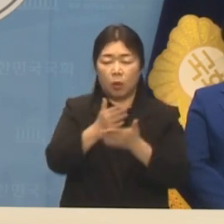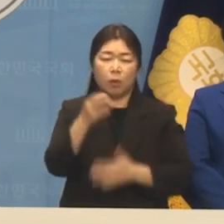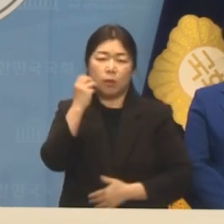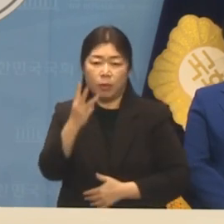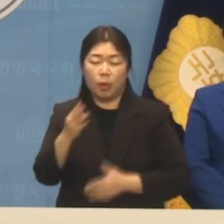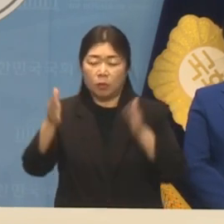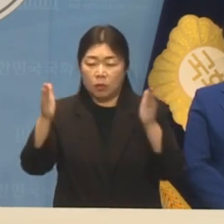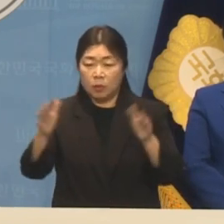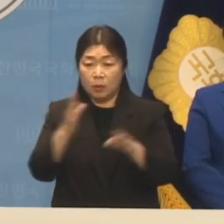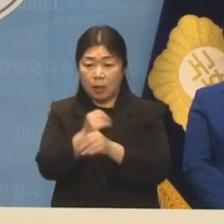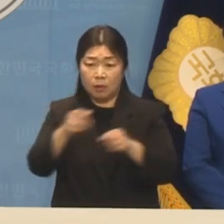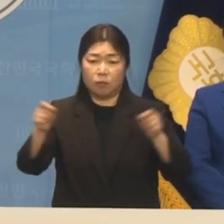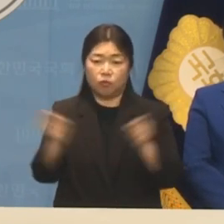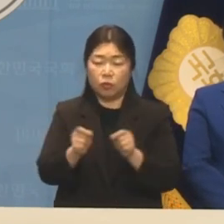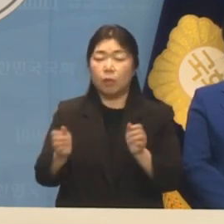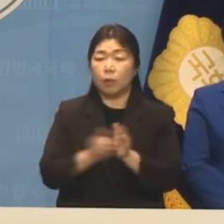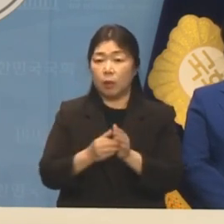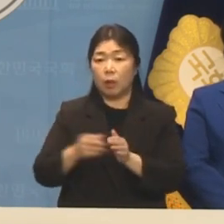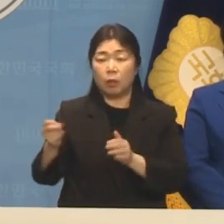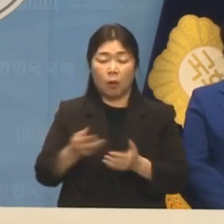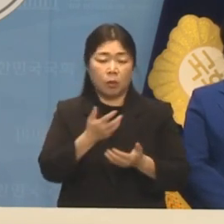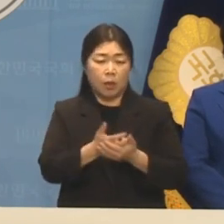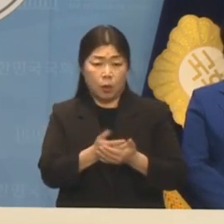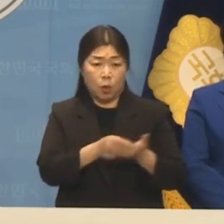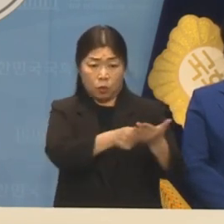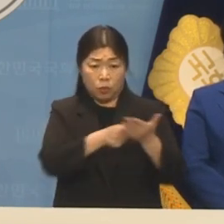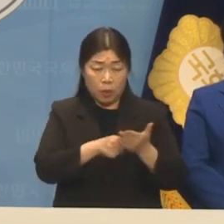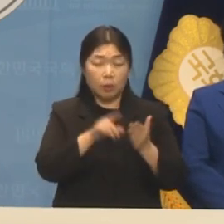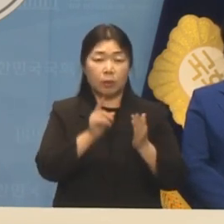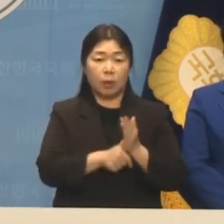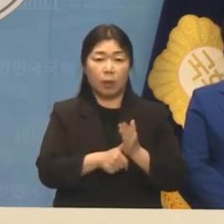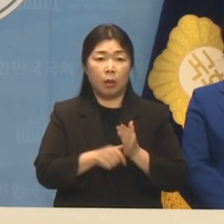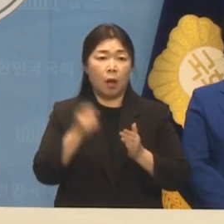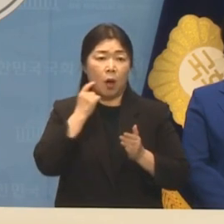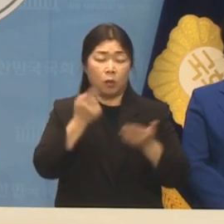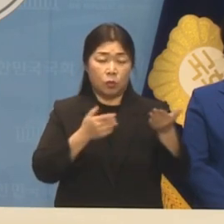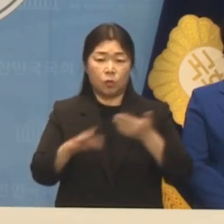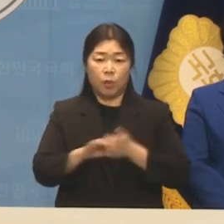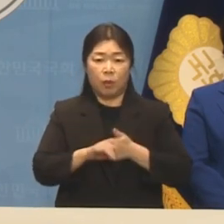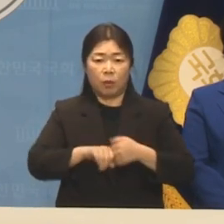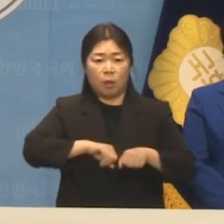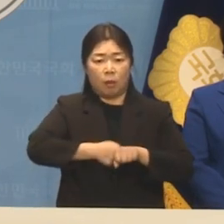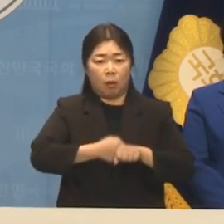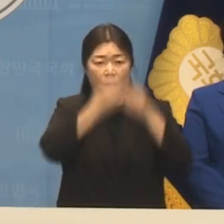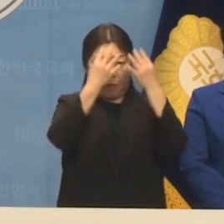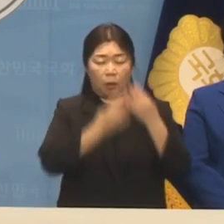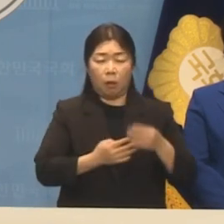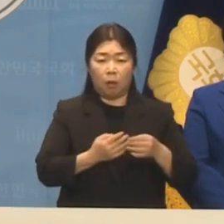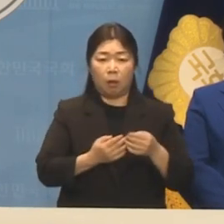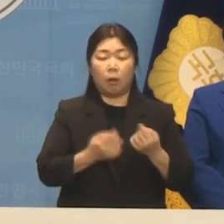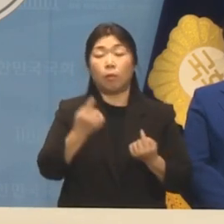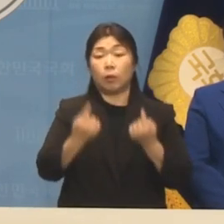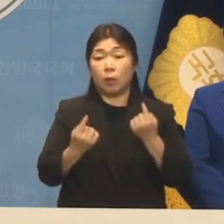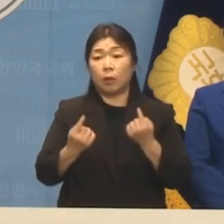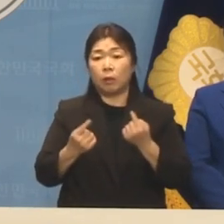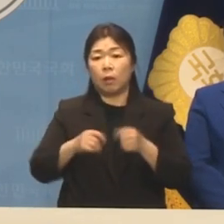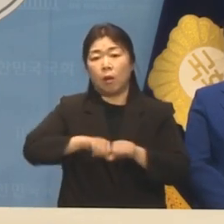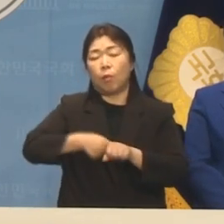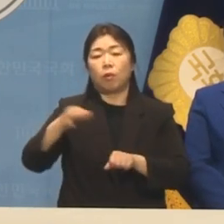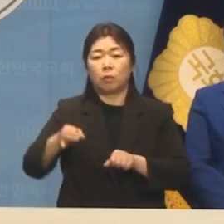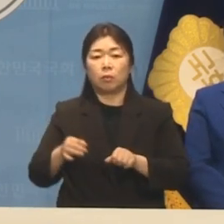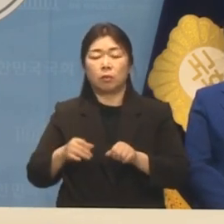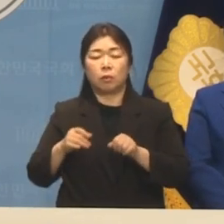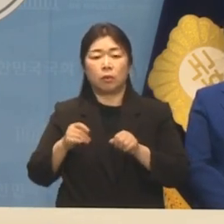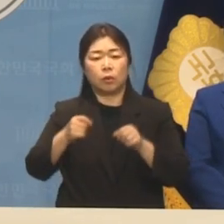제출 요구 불응 또는 허위 자료 제출 시 형벌에서 과태료로 하향 조정하였으며 특별검사